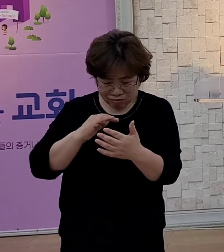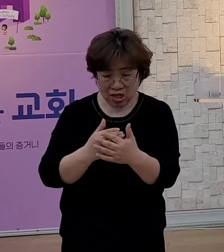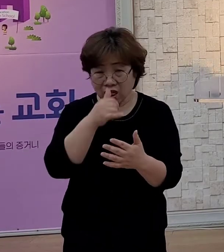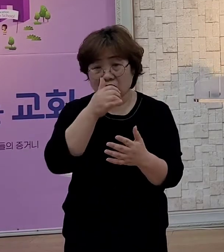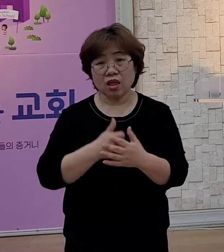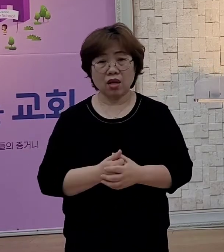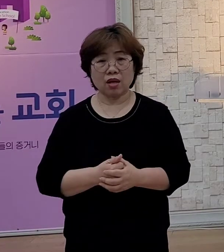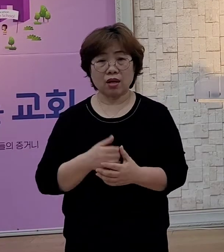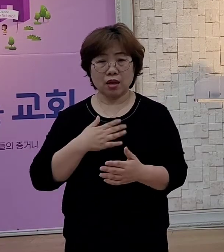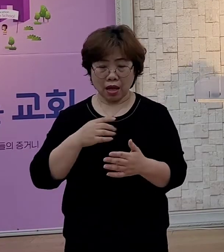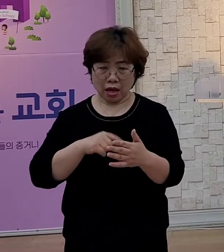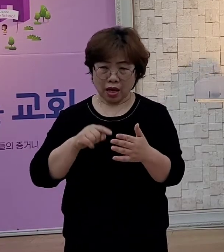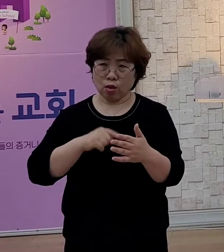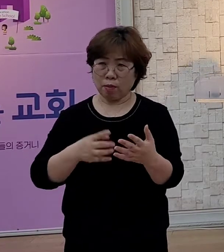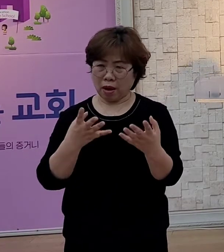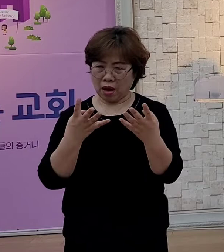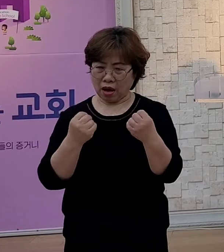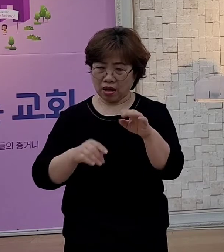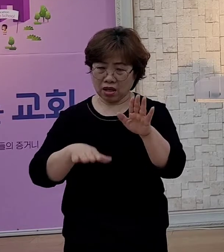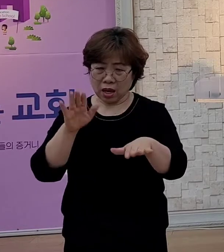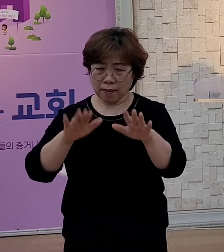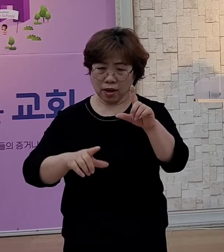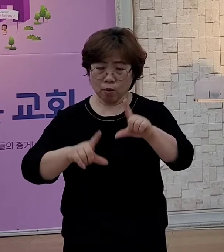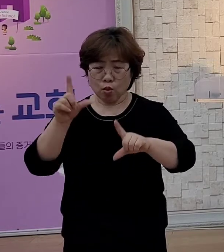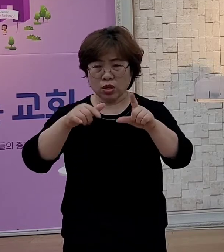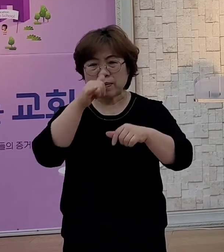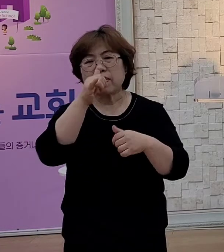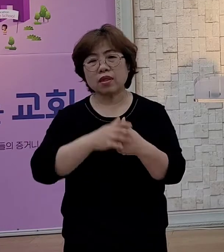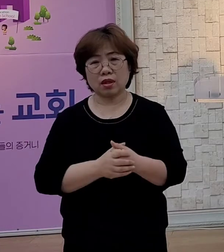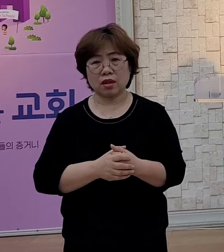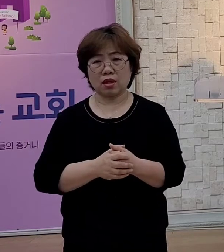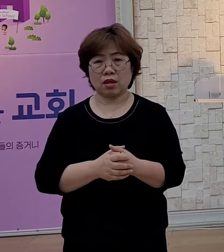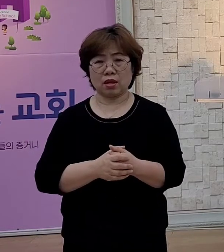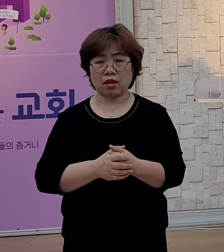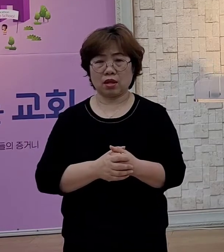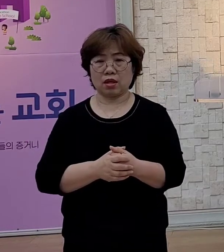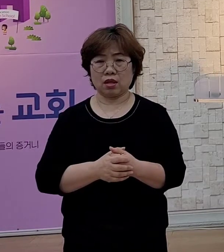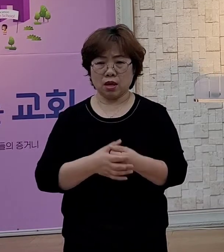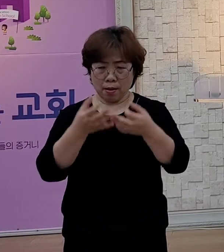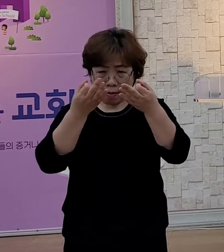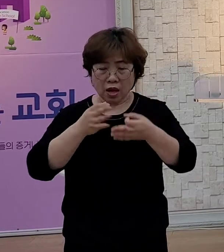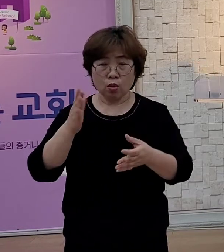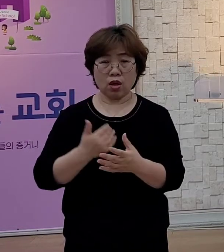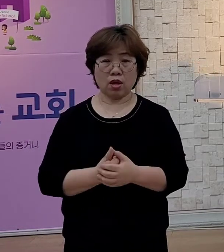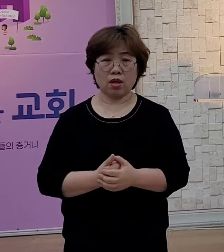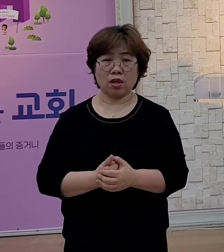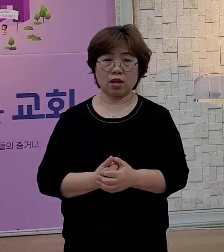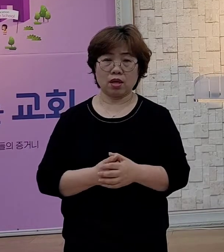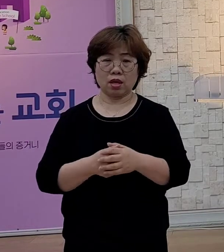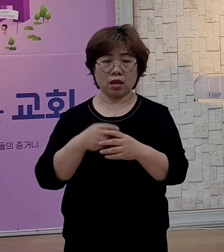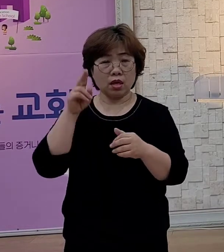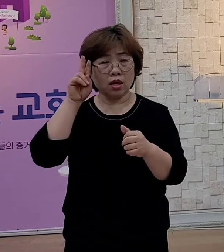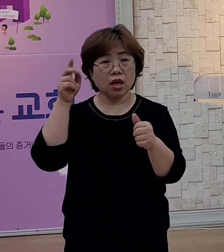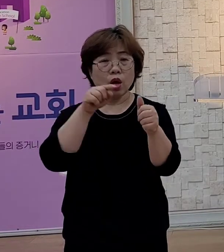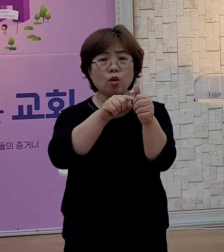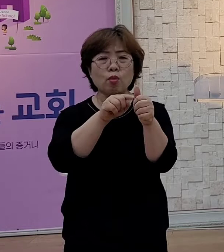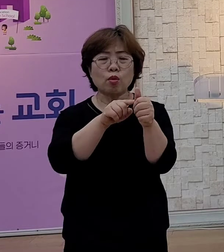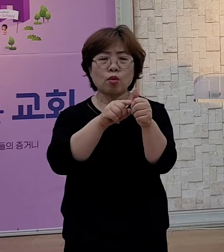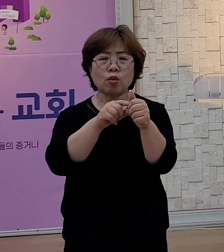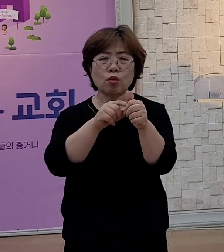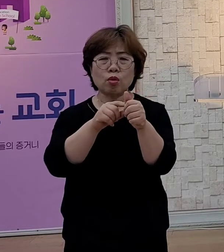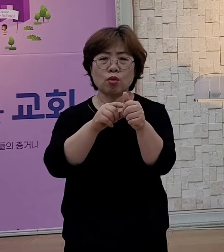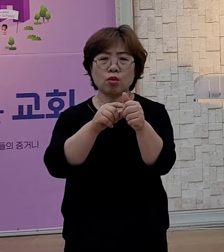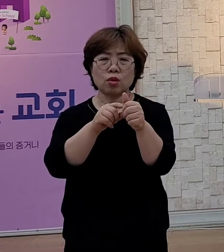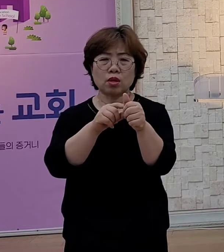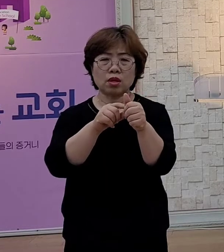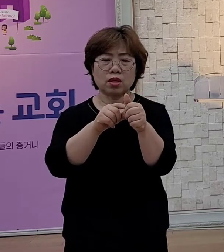내 안에도 얼마든지 이런 모습이 존재할 수 있다라는 것을 오늘 야고보는 우리에게 깨우쳐주고 있는